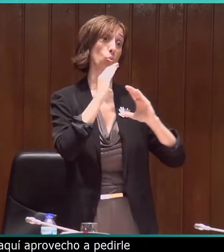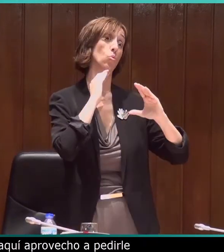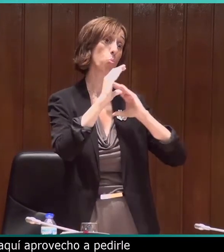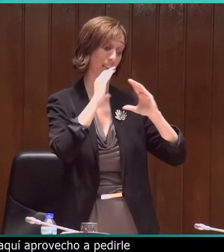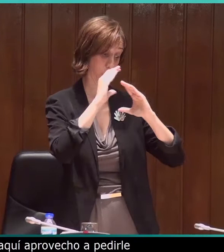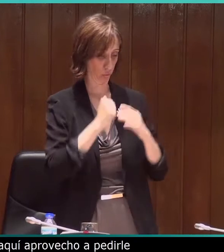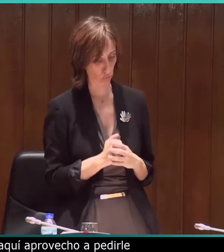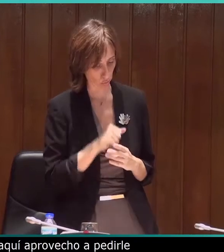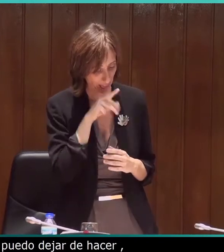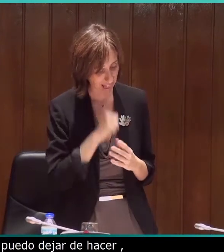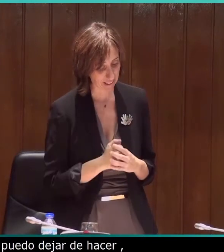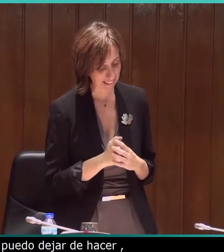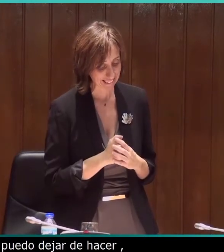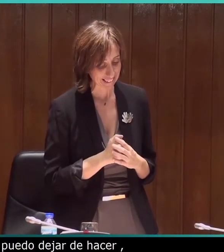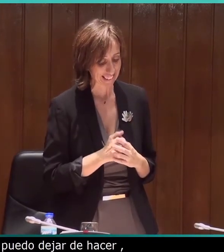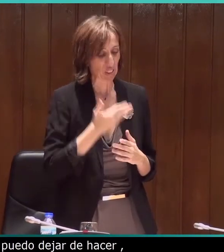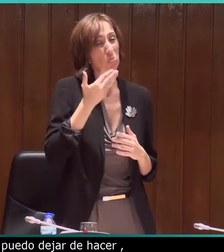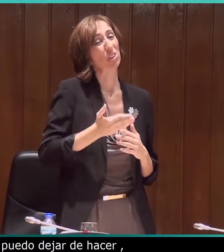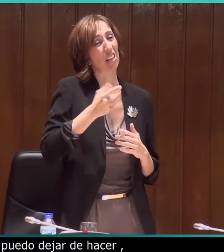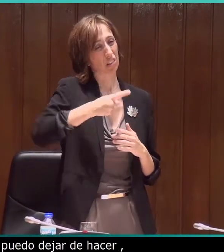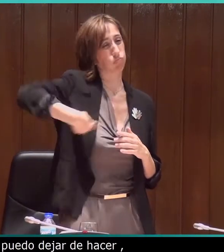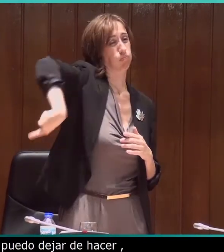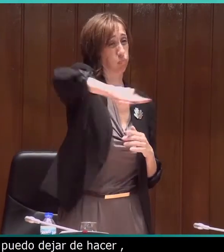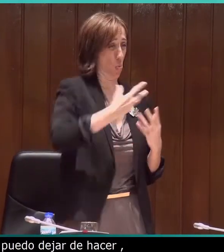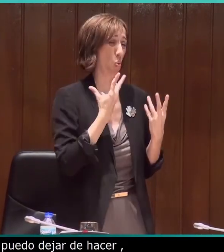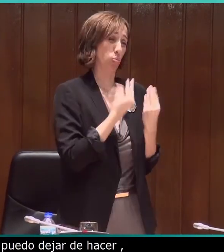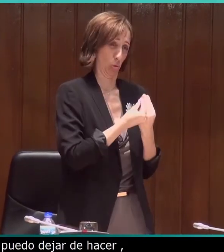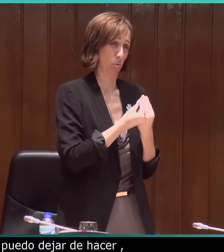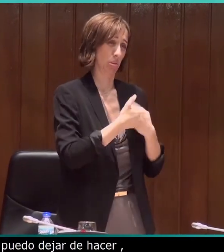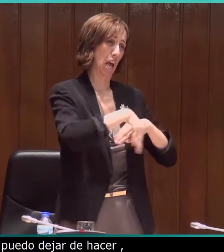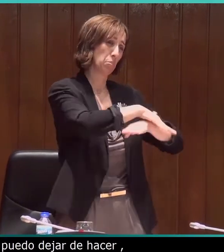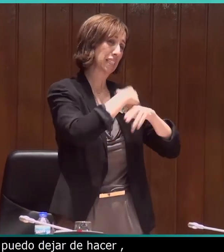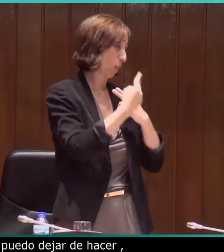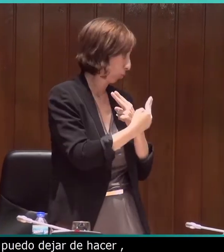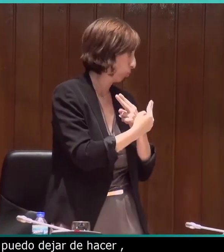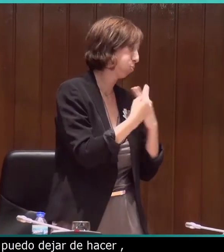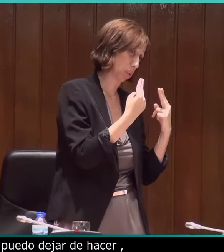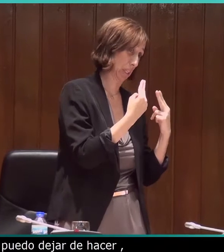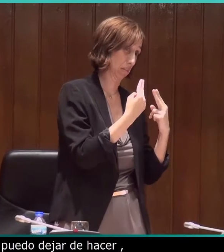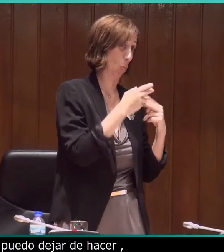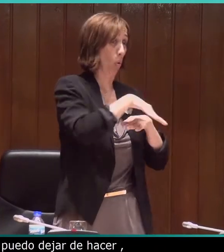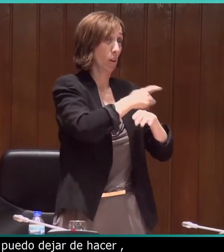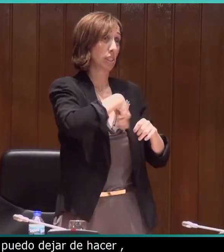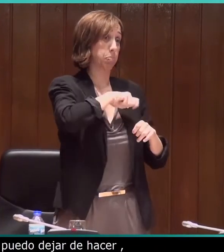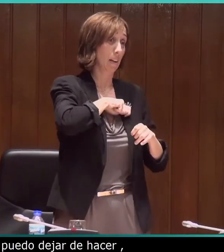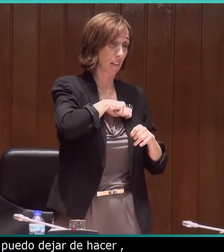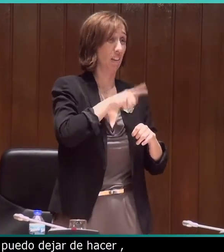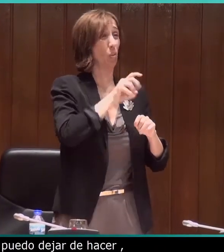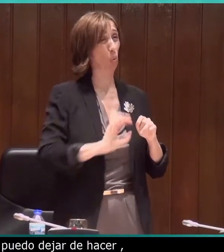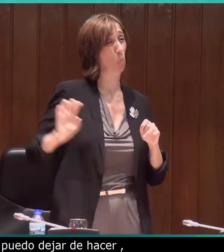de signos y los medios de apoyo a la comunicación oral es muy importante que conjuntamente con la administración pública con el gobierno